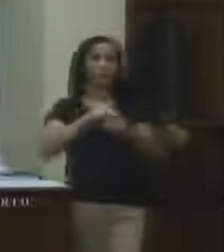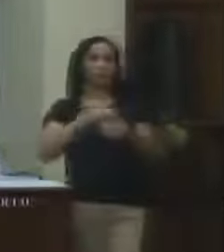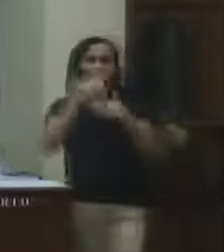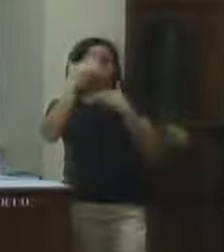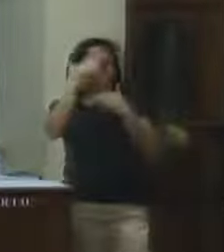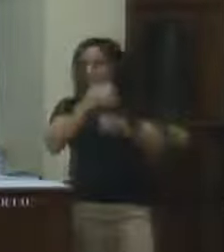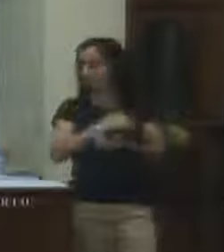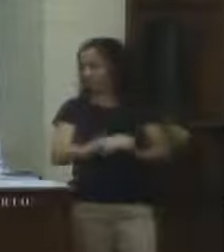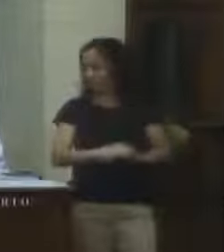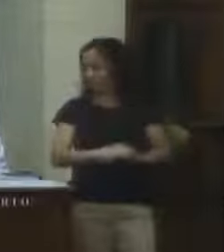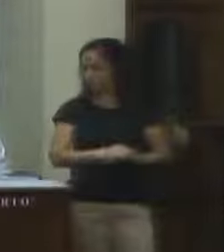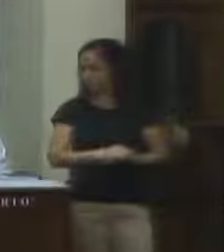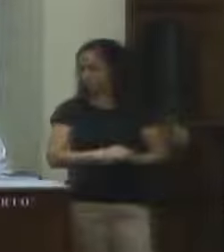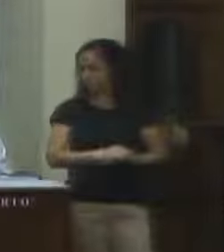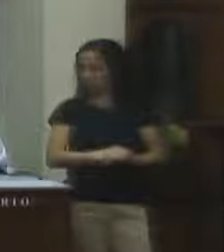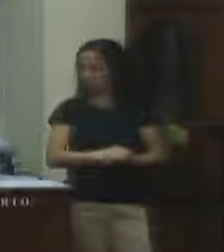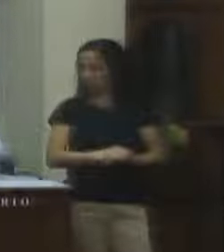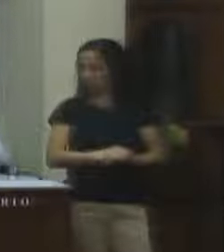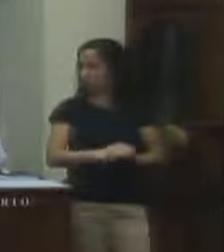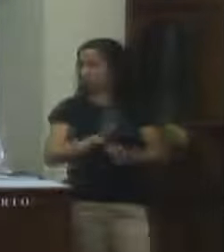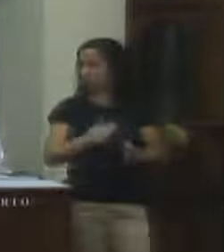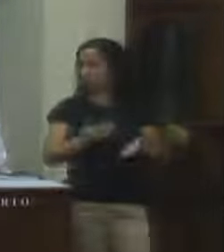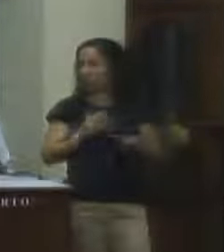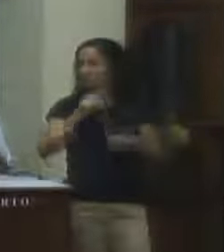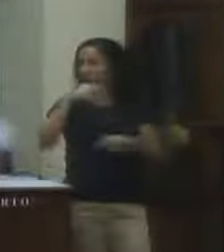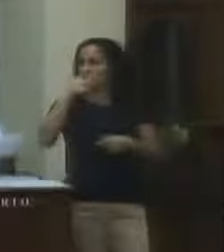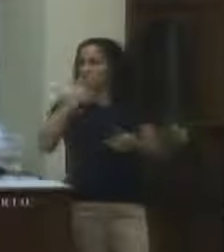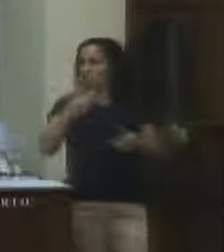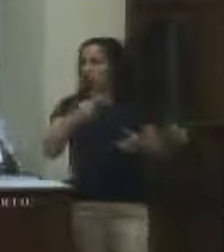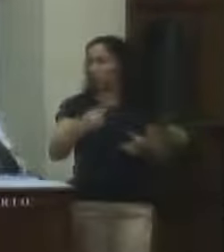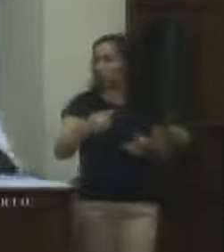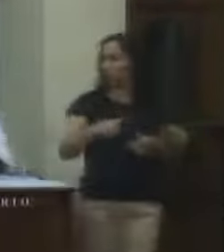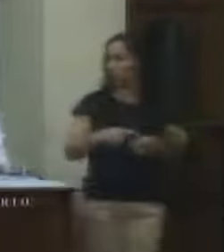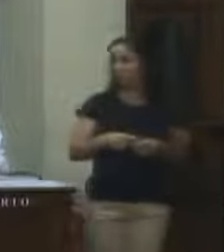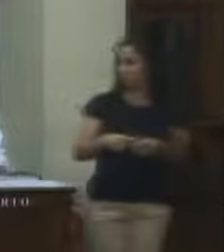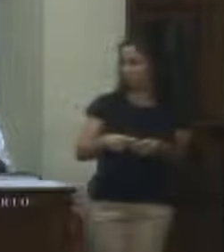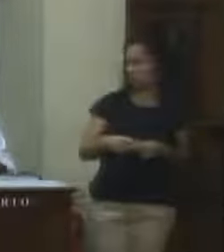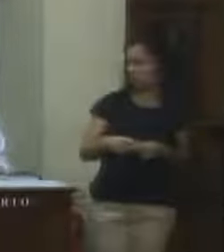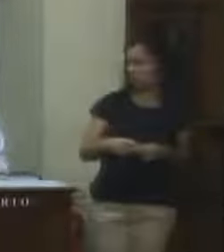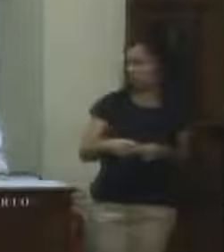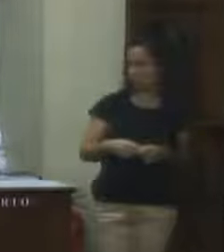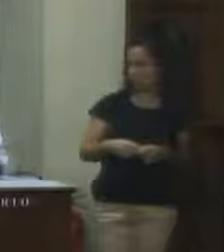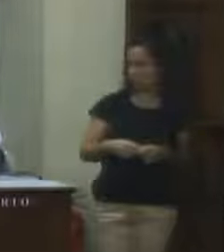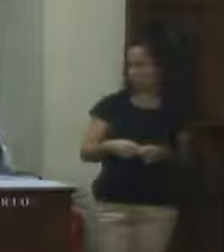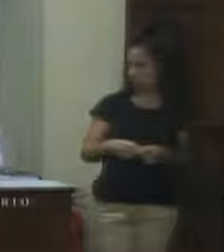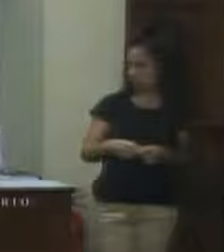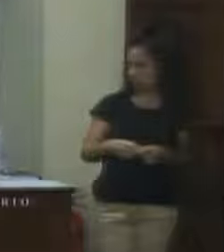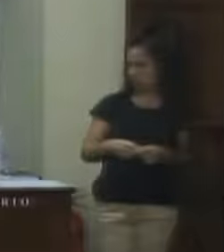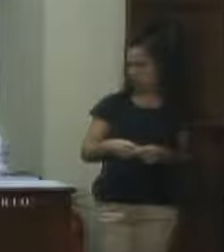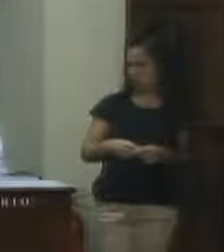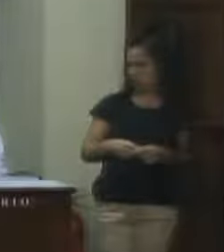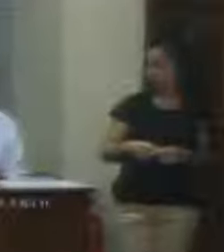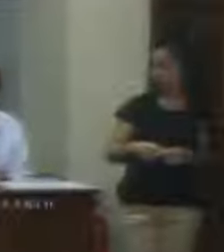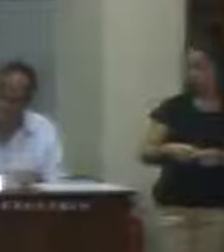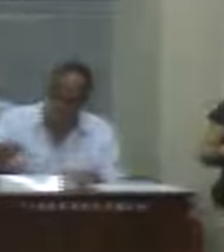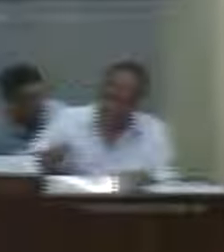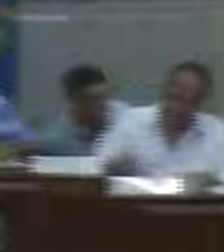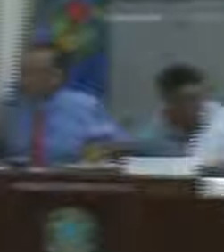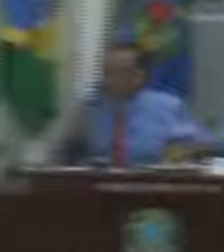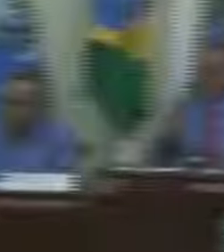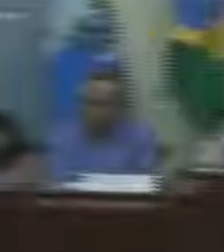presidente. Já para passar dessa fase... Presidente, só pela ordem, rapidinho, aproveitando o